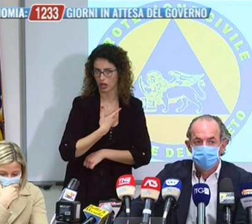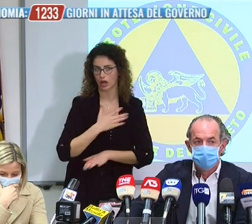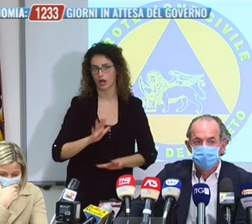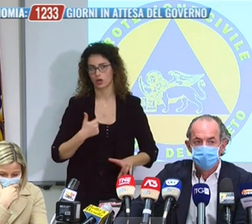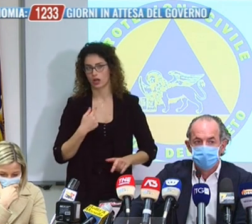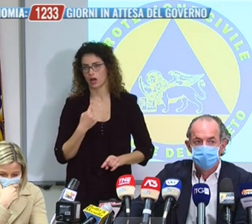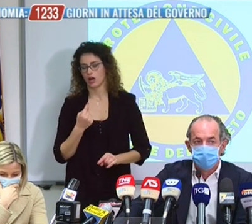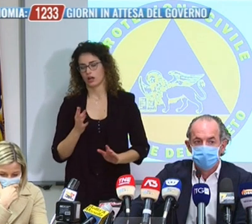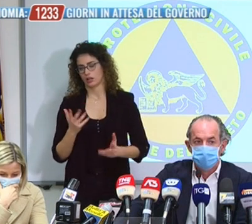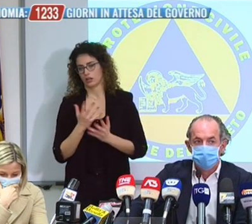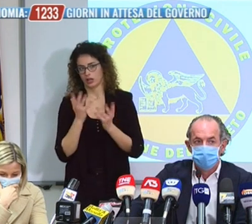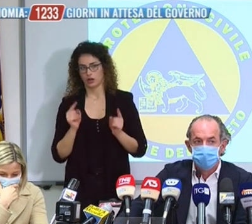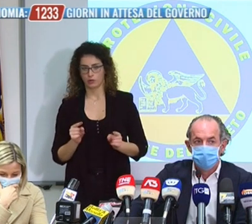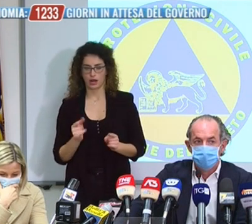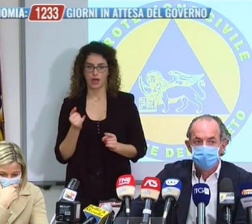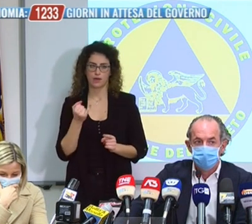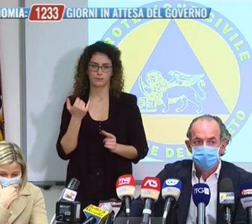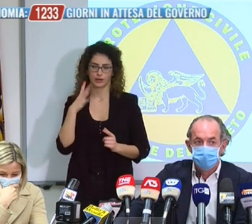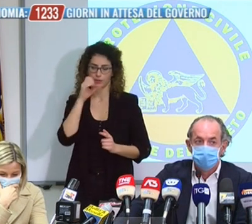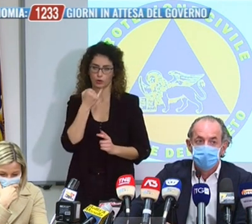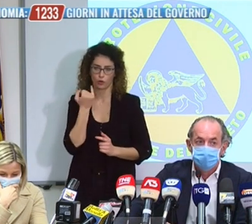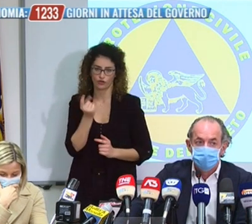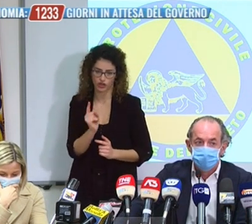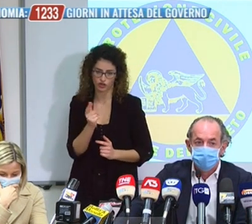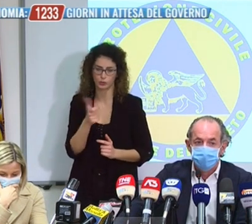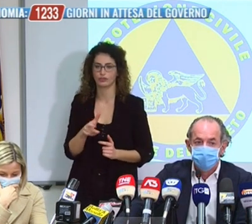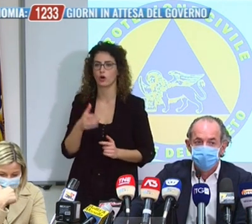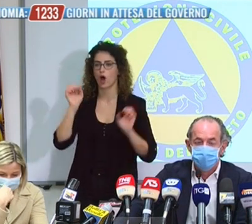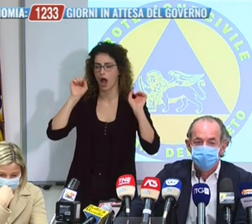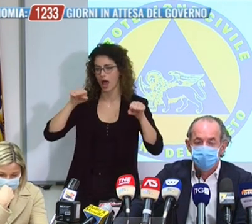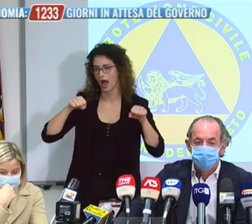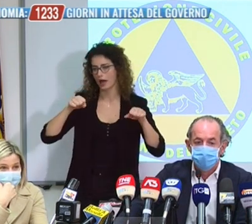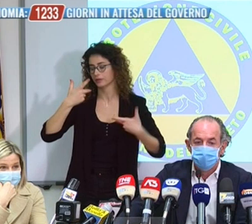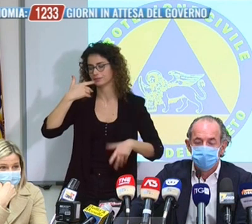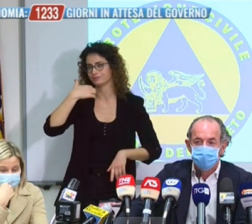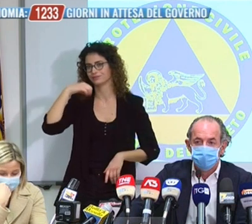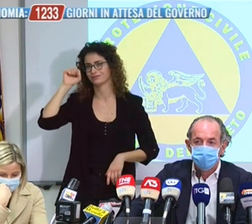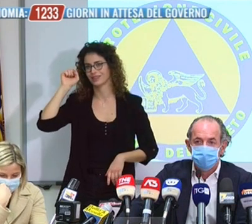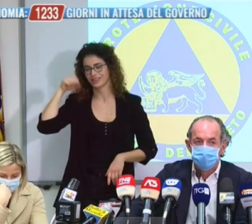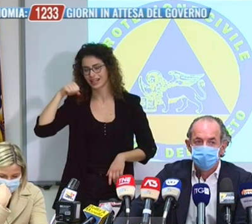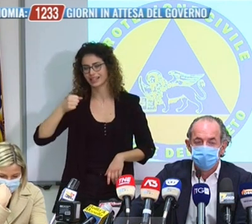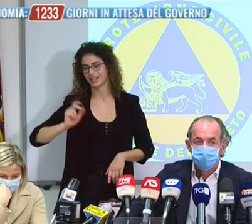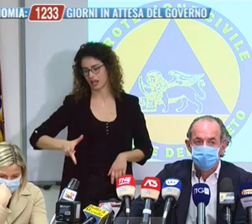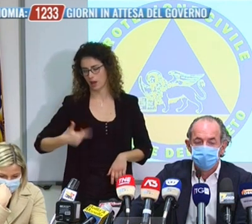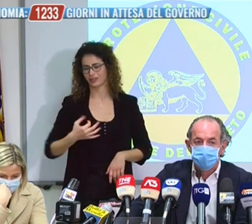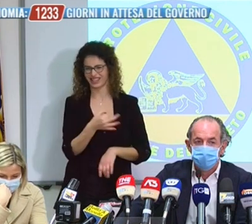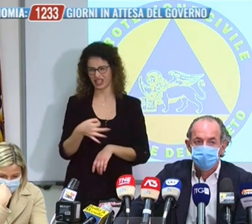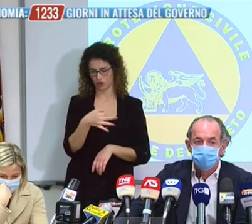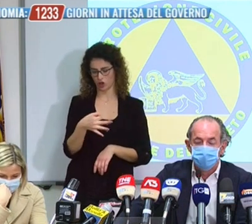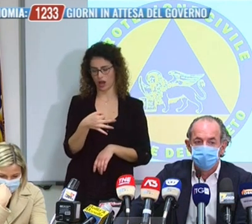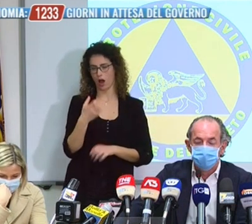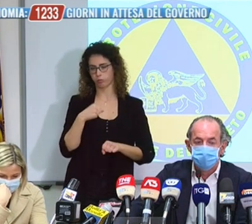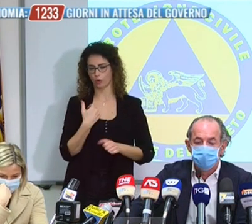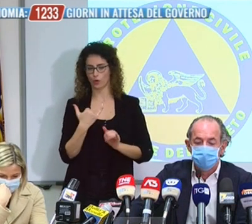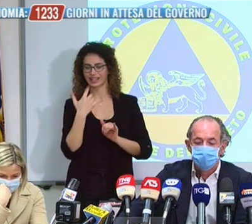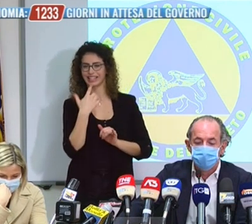chiaro non mi sfugge la facilità, nel senso che trattandosi di due isole controllano con più facilmente gli